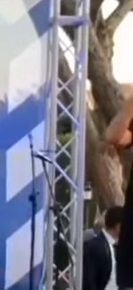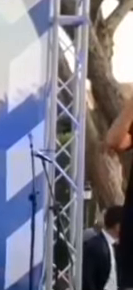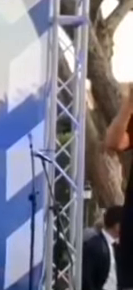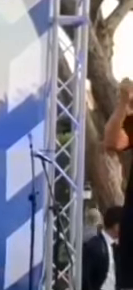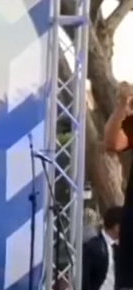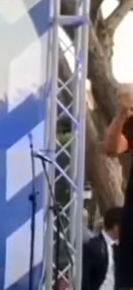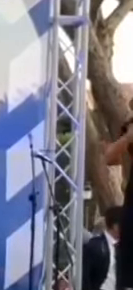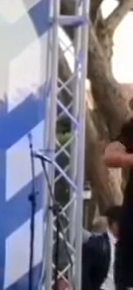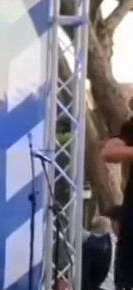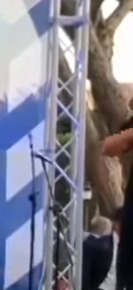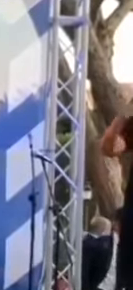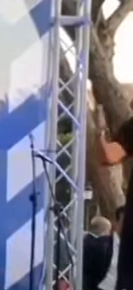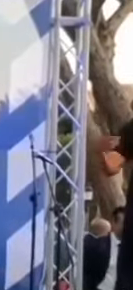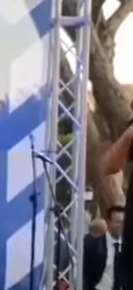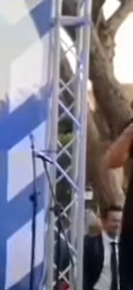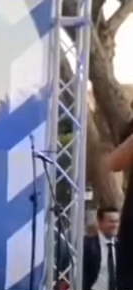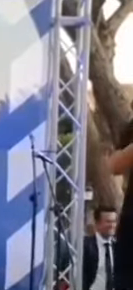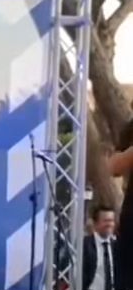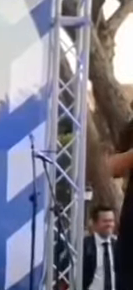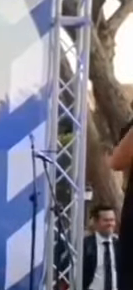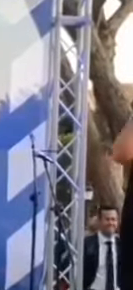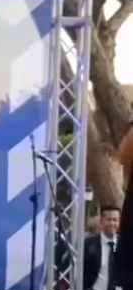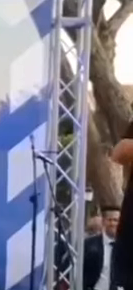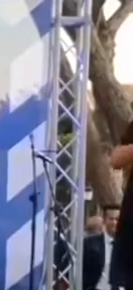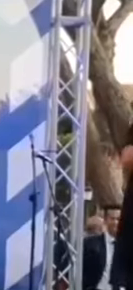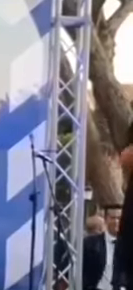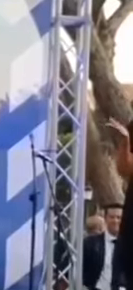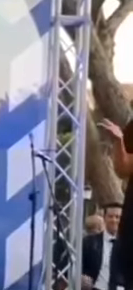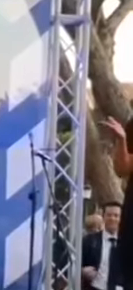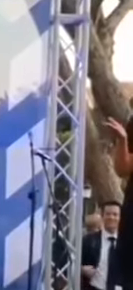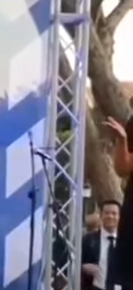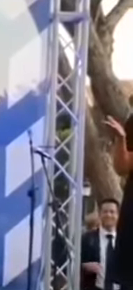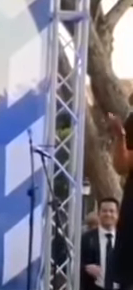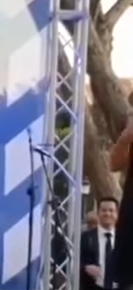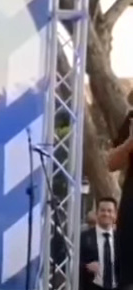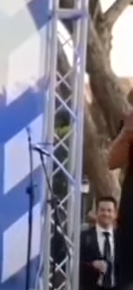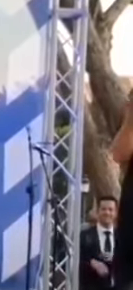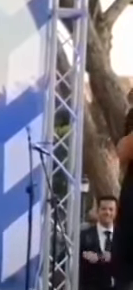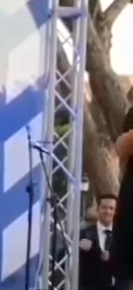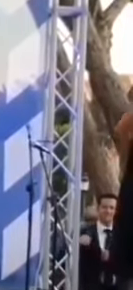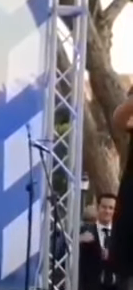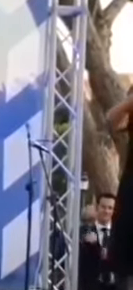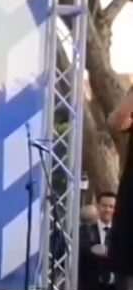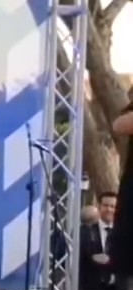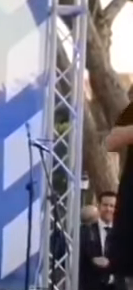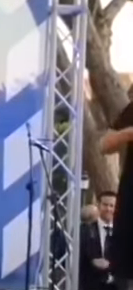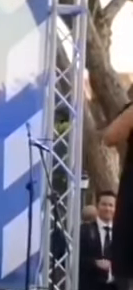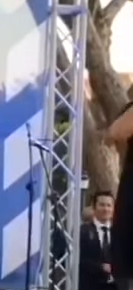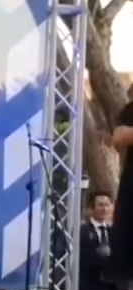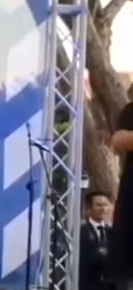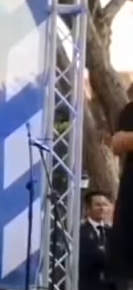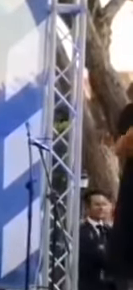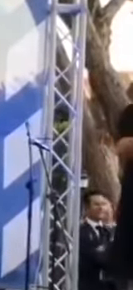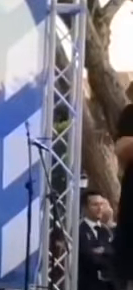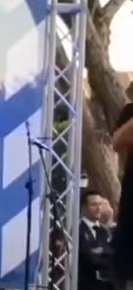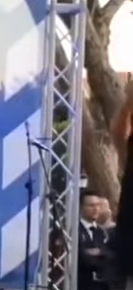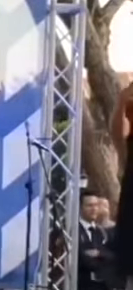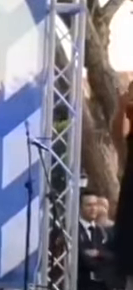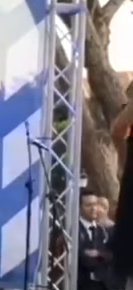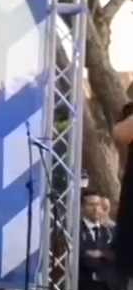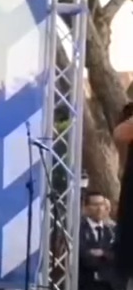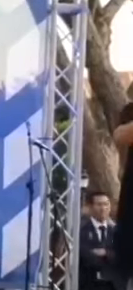che ho pensato che quasi quasi potremmo... ma sapete leggere? Le cose che proponiamo le sapete leggere? Poi dice: no, però